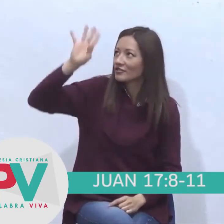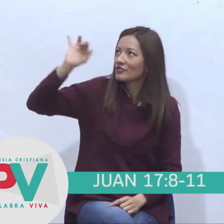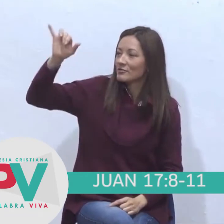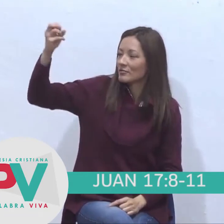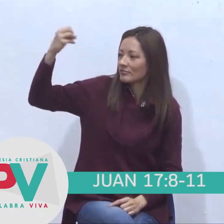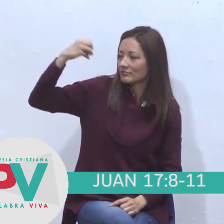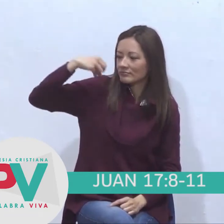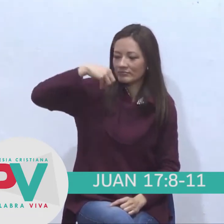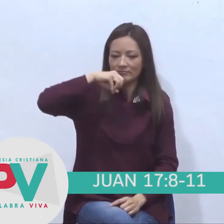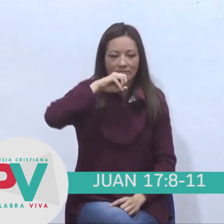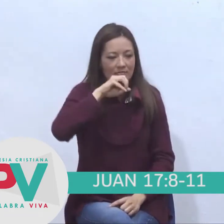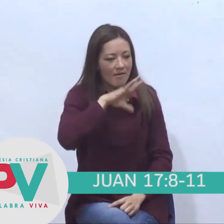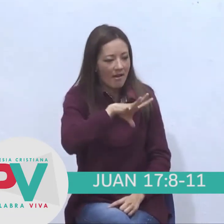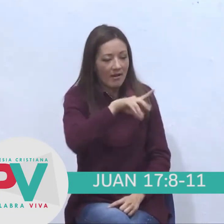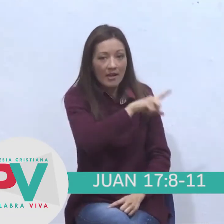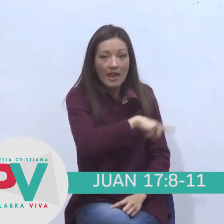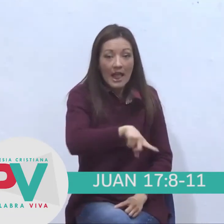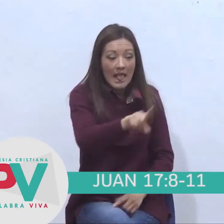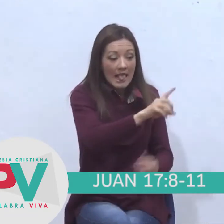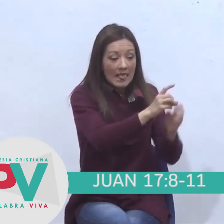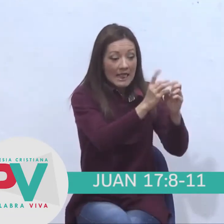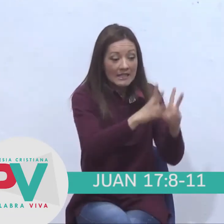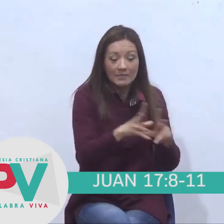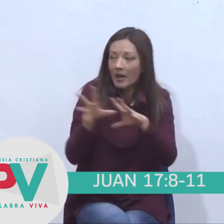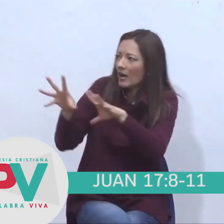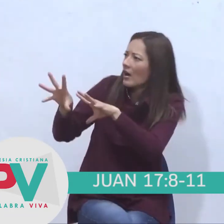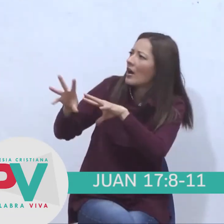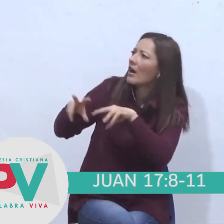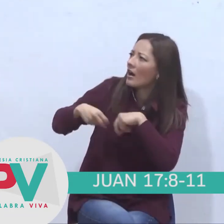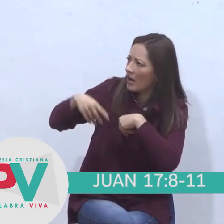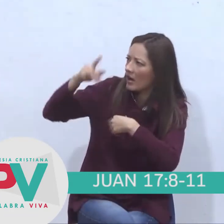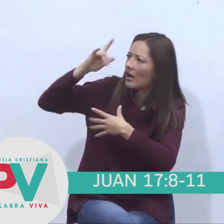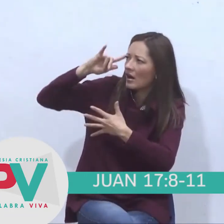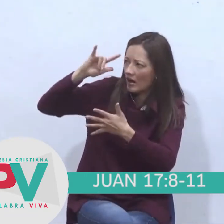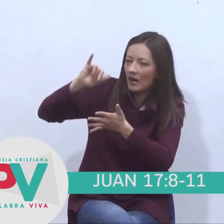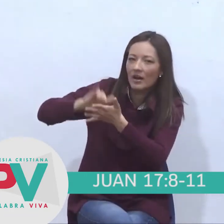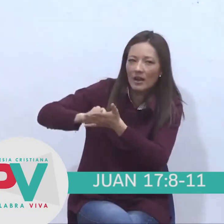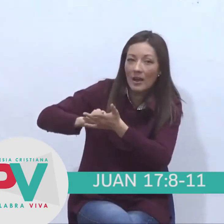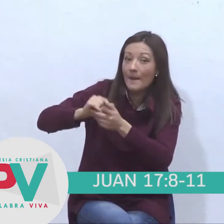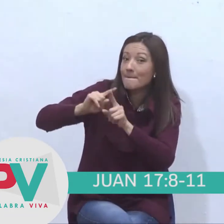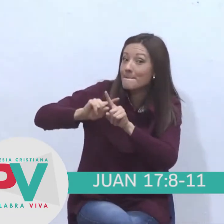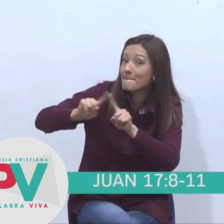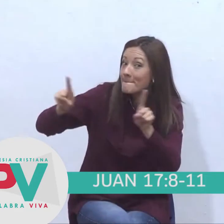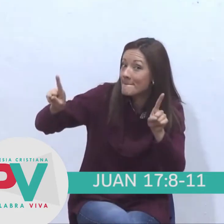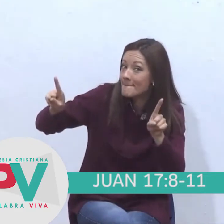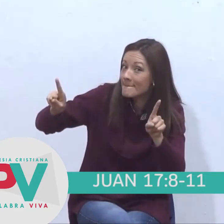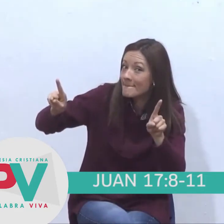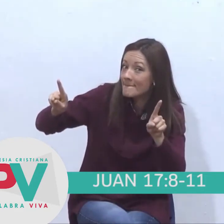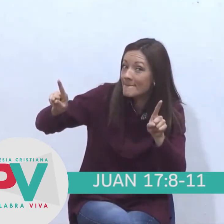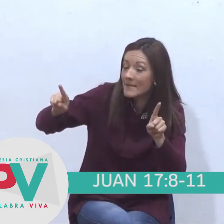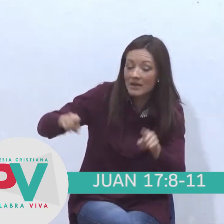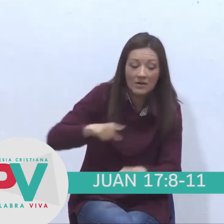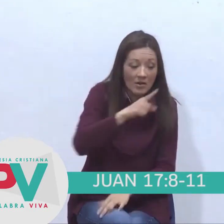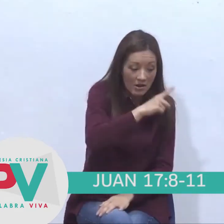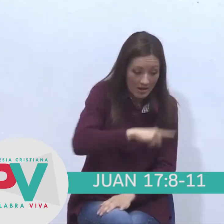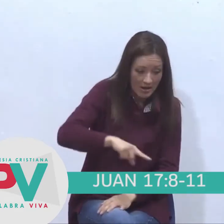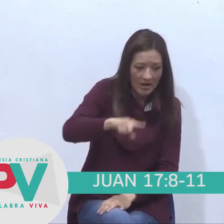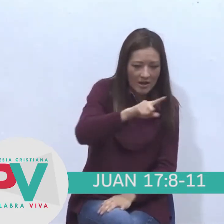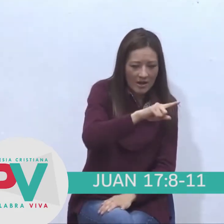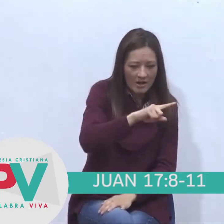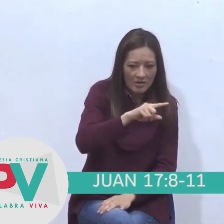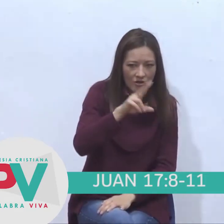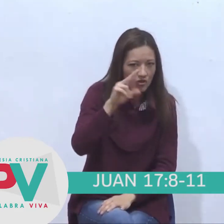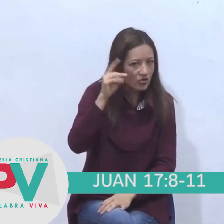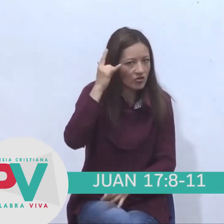discípulos, las habían recibido y las habían creído. Pero escuche bien, ellos no creyeron que les estaba